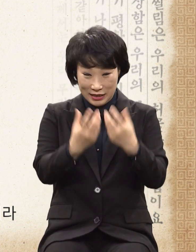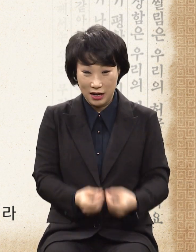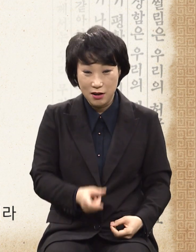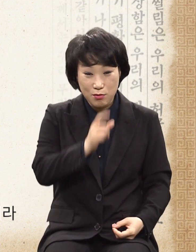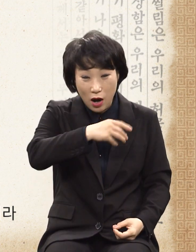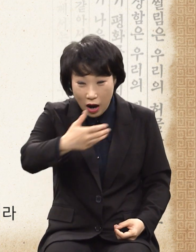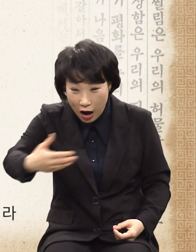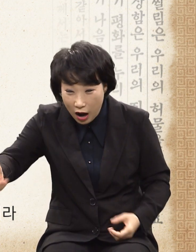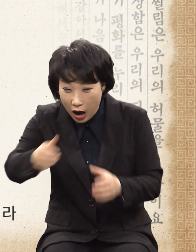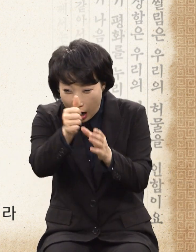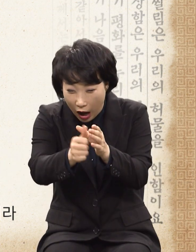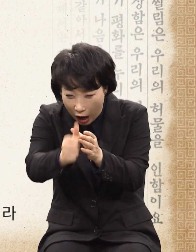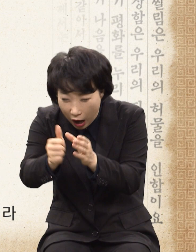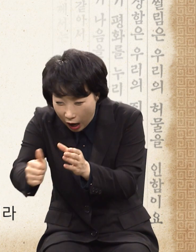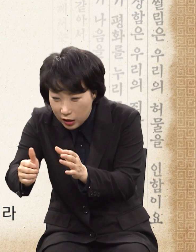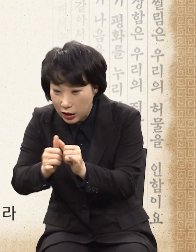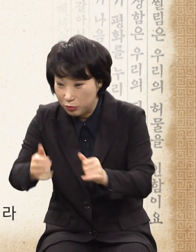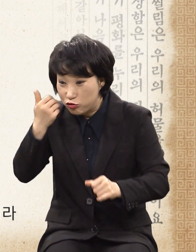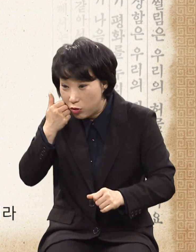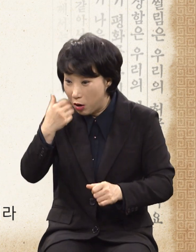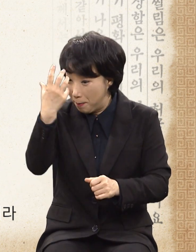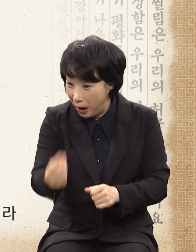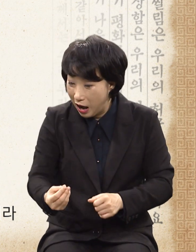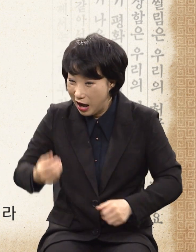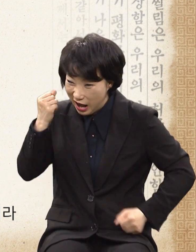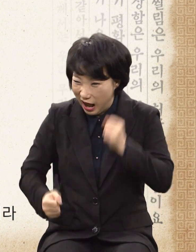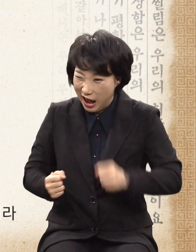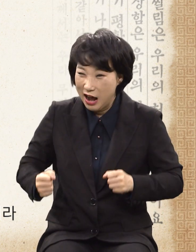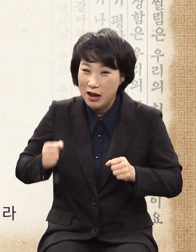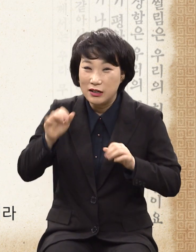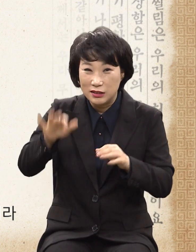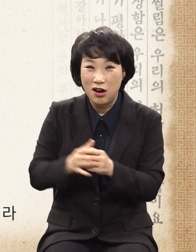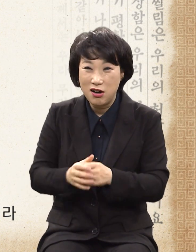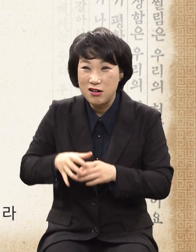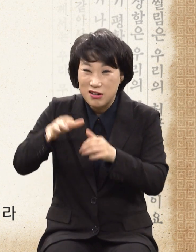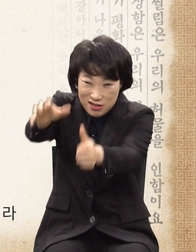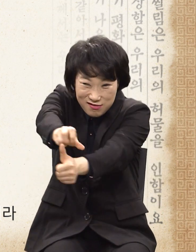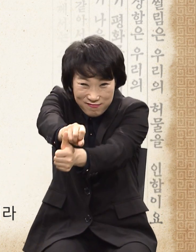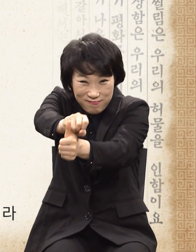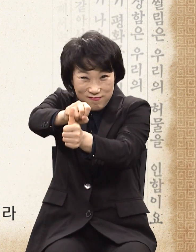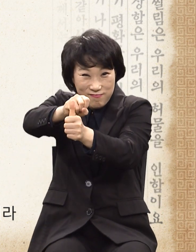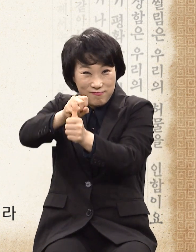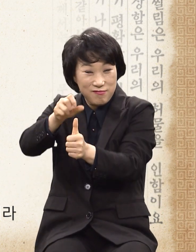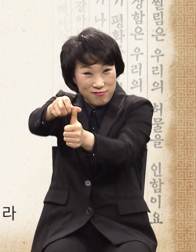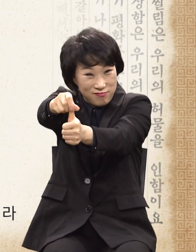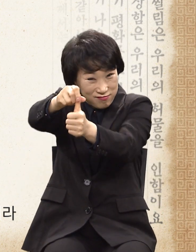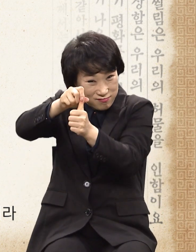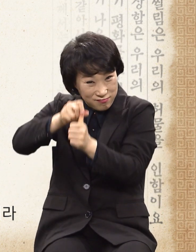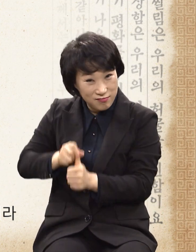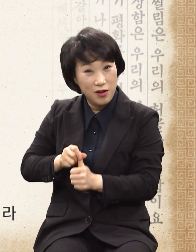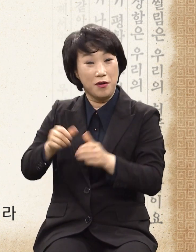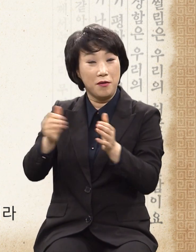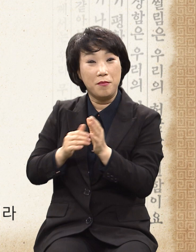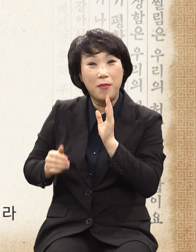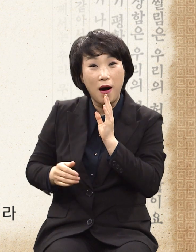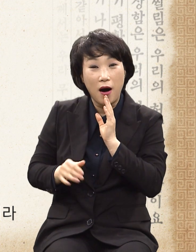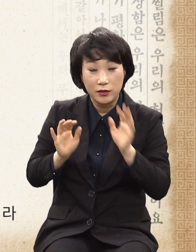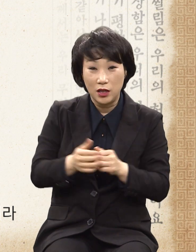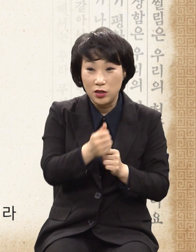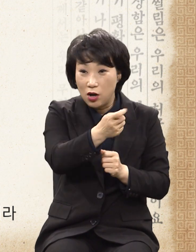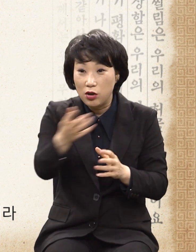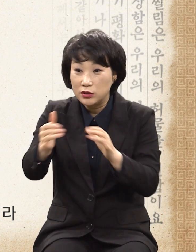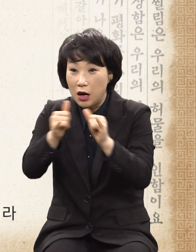사람을 건졌다고 합시다. 근데 여러 사람이 빠졌어요. 그럼 자기도 나오는